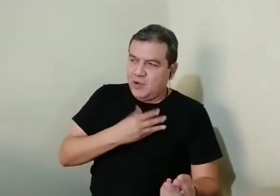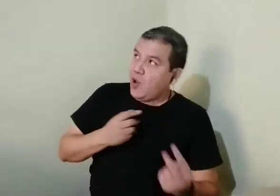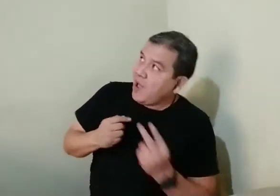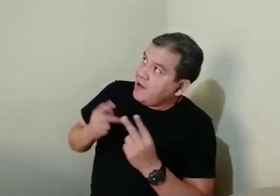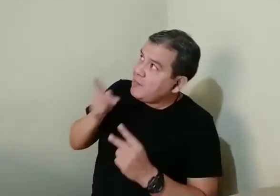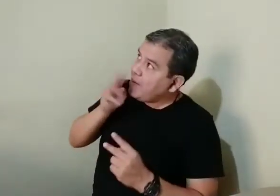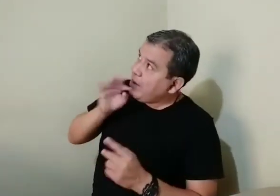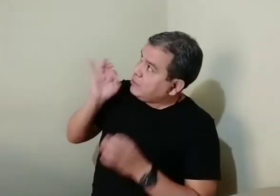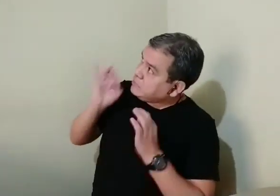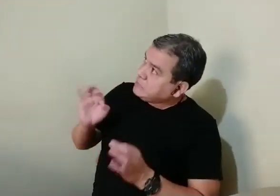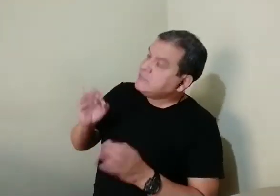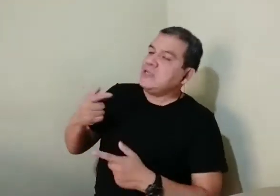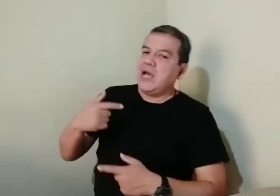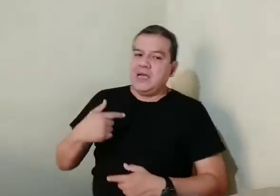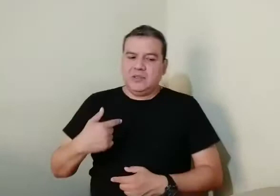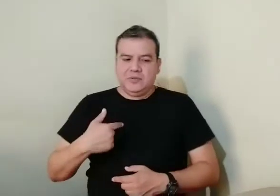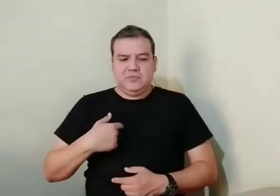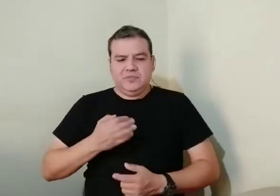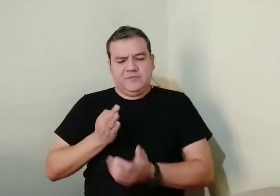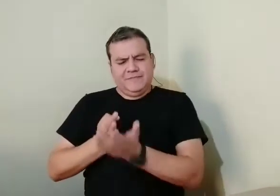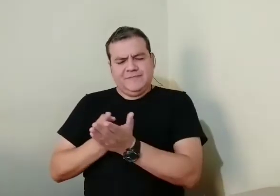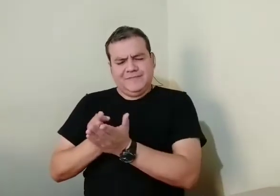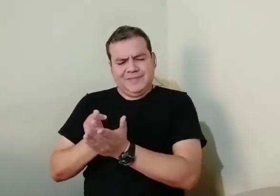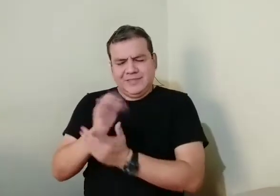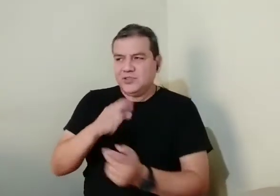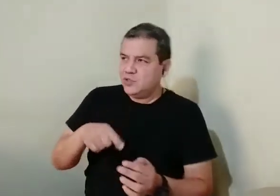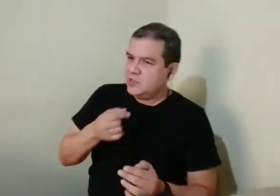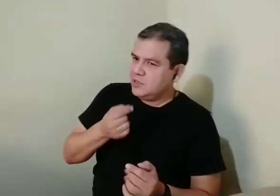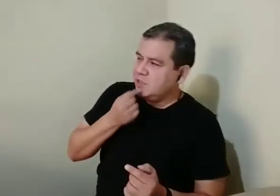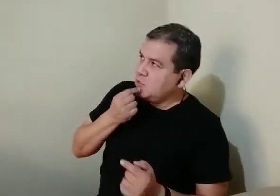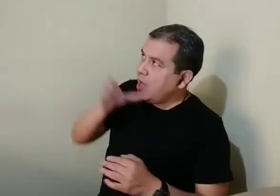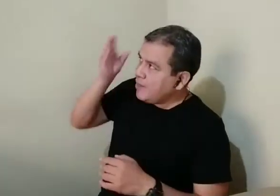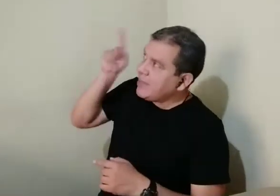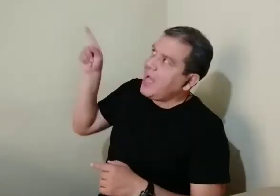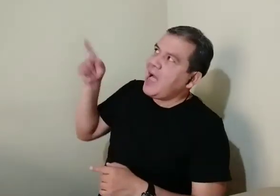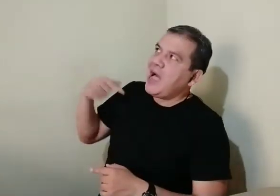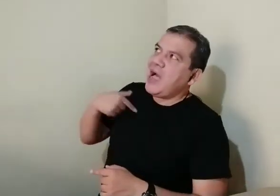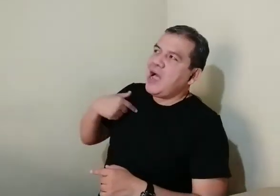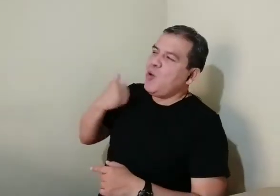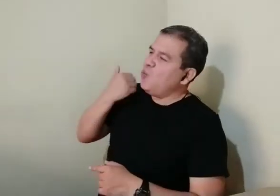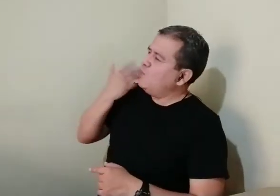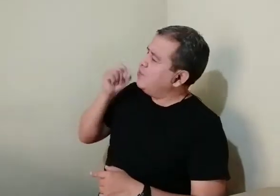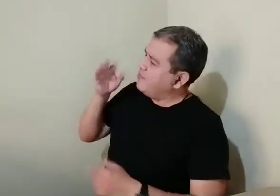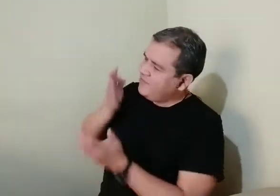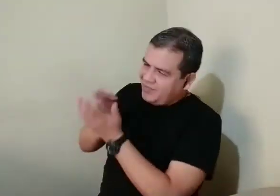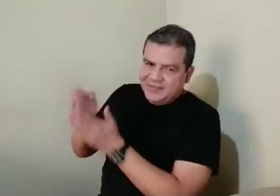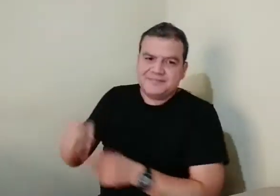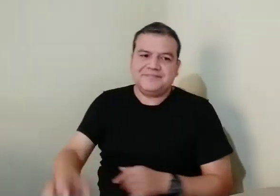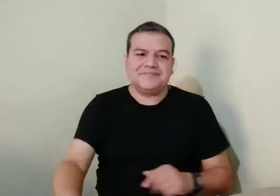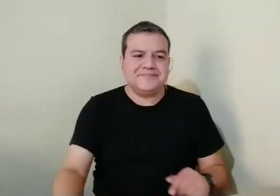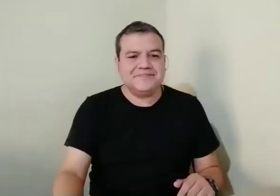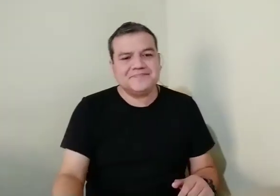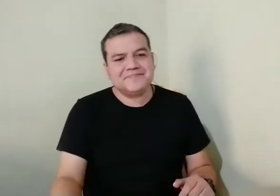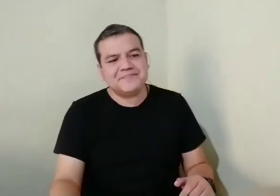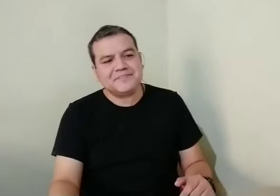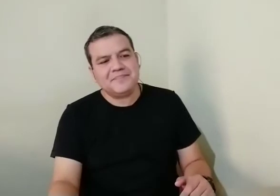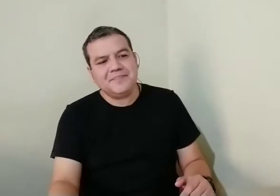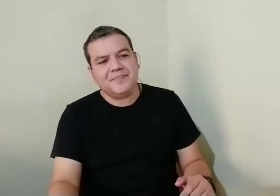Jesús. Gran parte de esos años continúan siendo un misterio. Sin